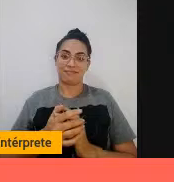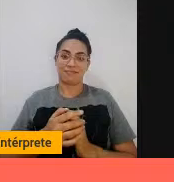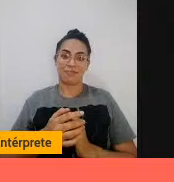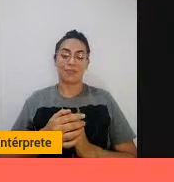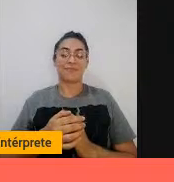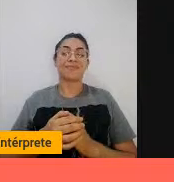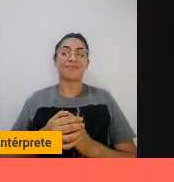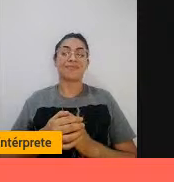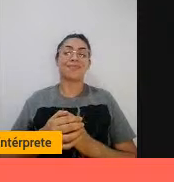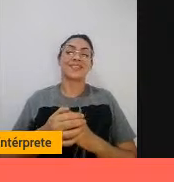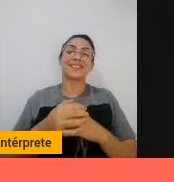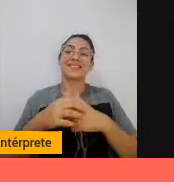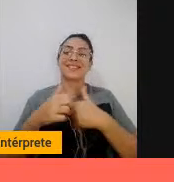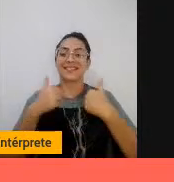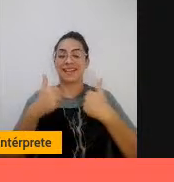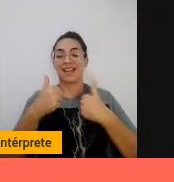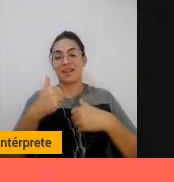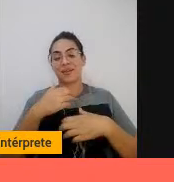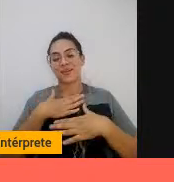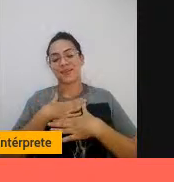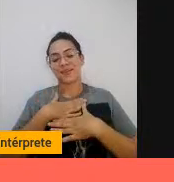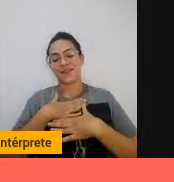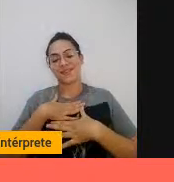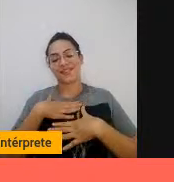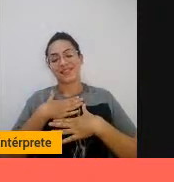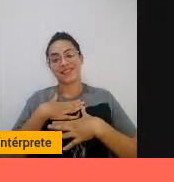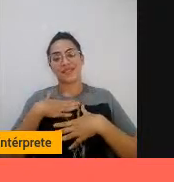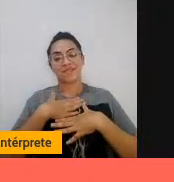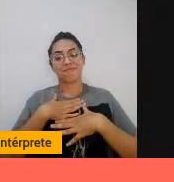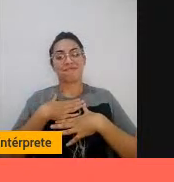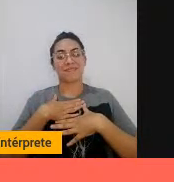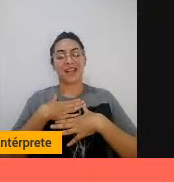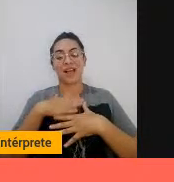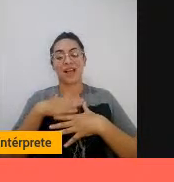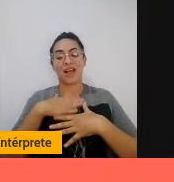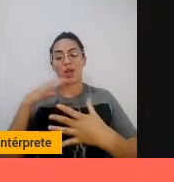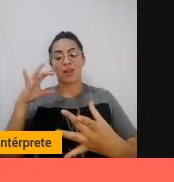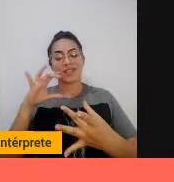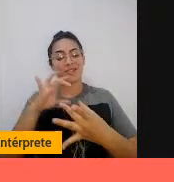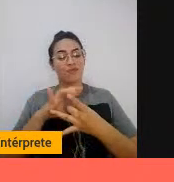Querida, o show é por conta de vocês. É esse engajamento,